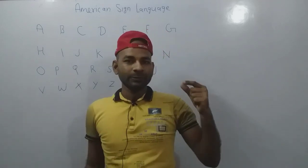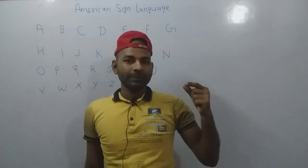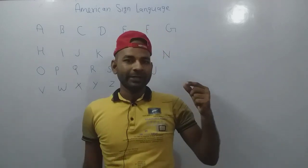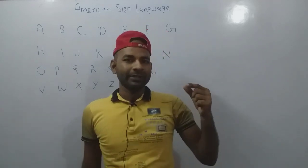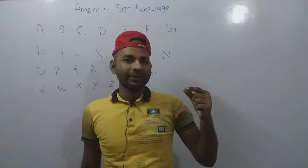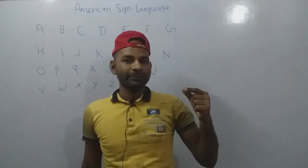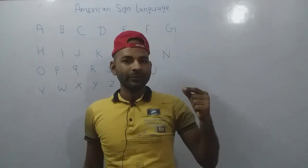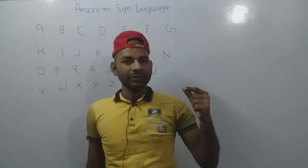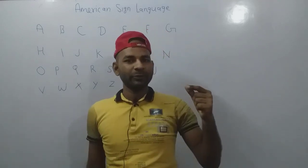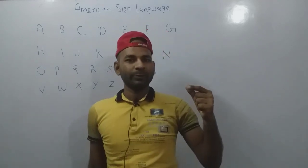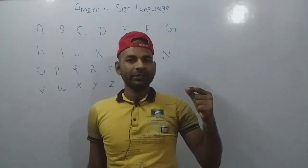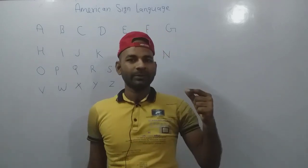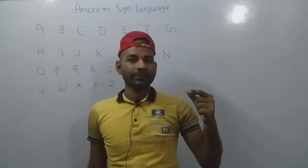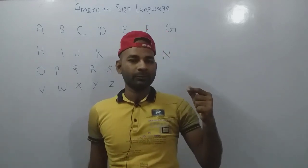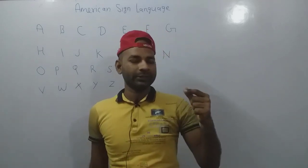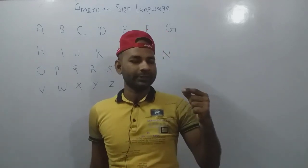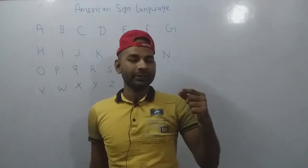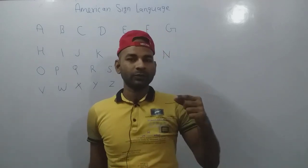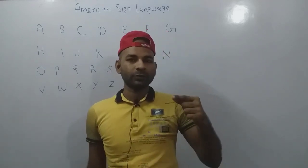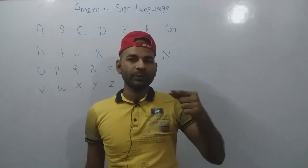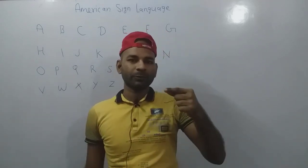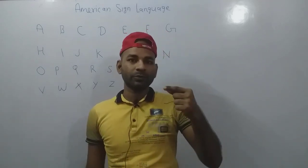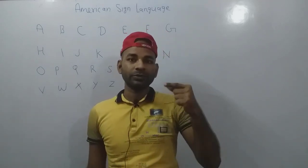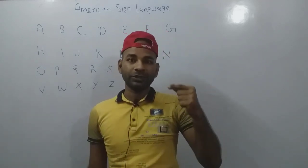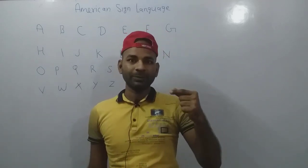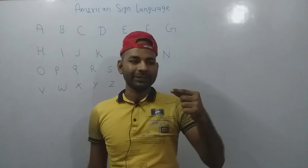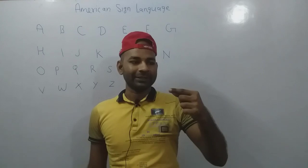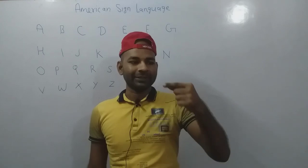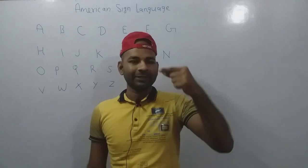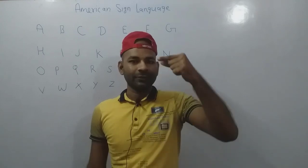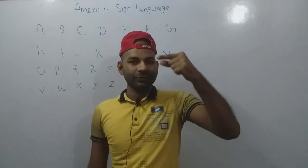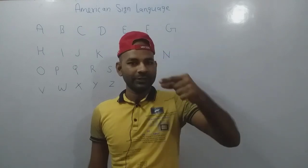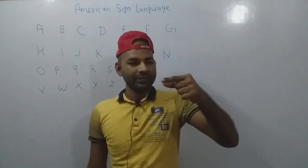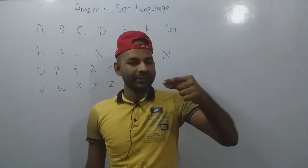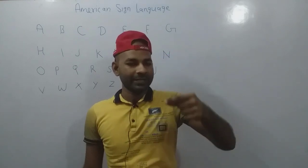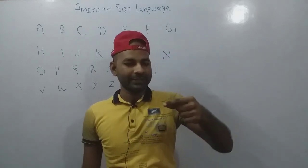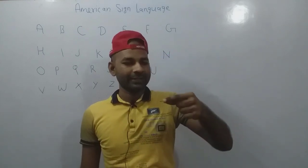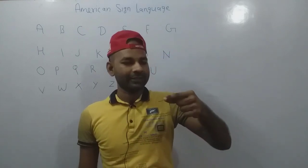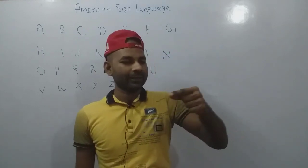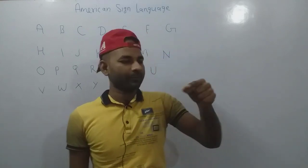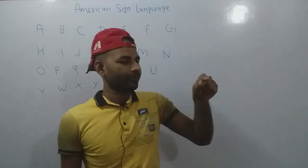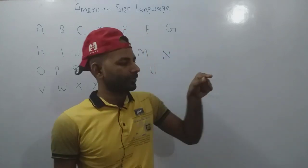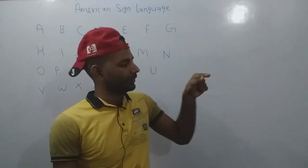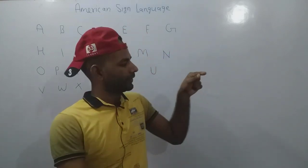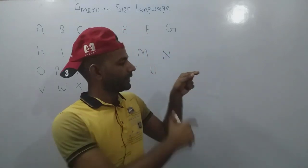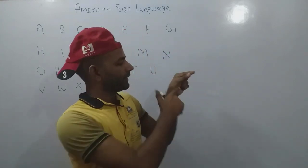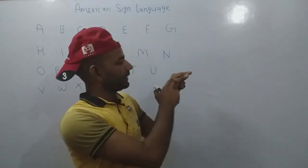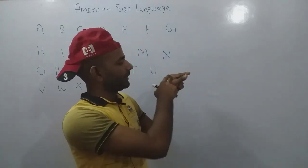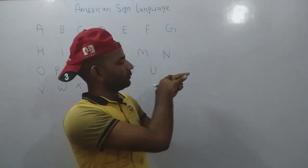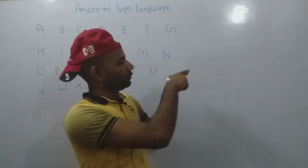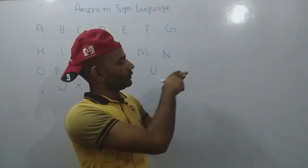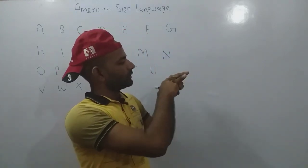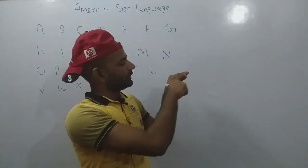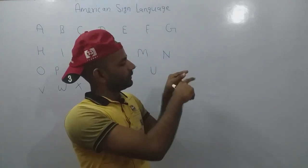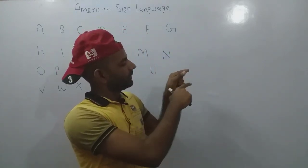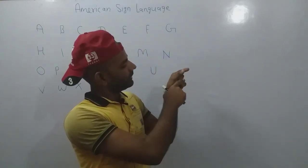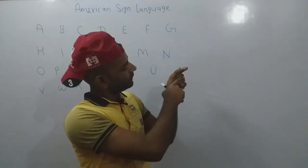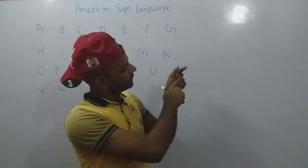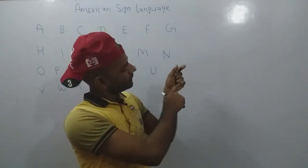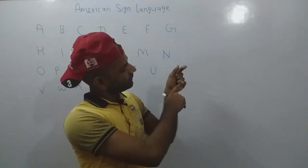पहले पिछली वीडियो मैंने जब आपको बताया था तो उसमें आपको G बताया था, और G के लिए ऐसे करना था आपको। ये दोनों उंगलियां सीधे में रहेंगी और ये सब